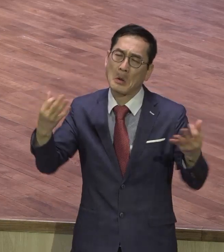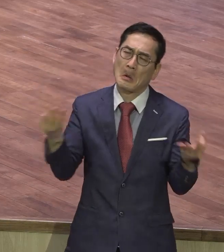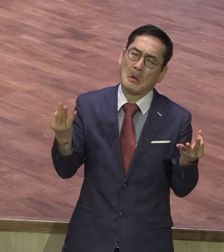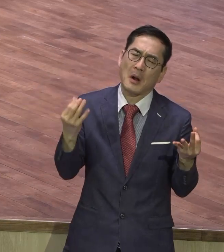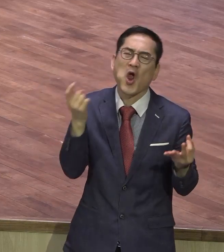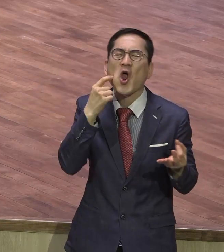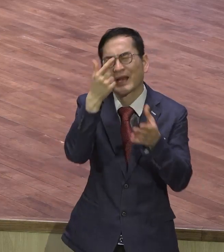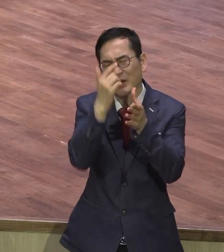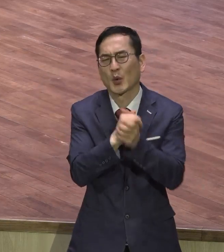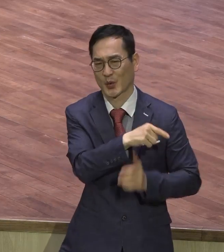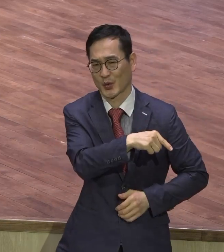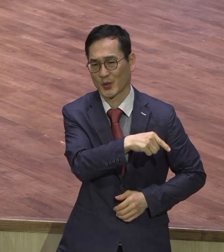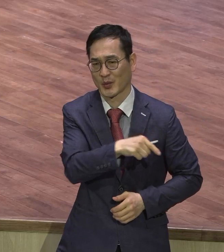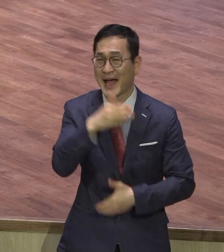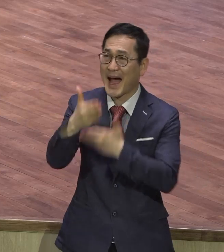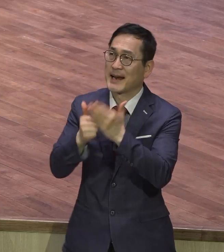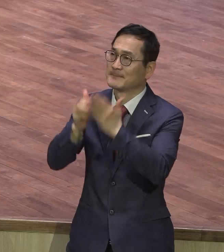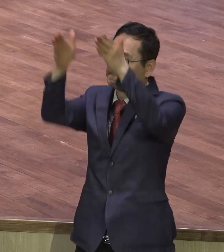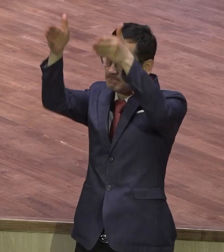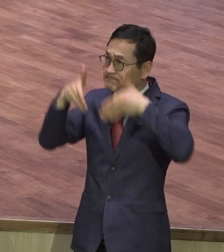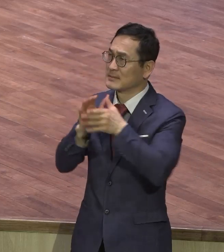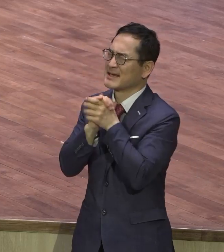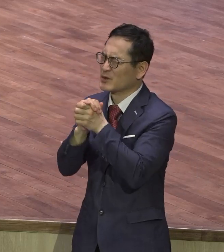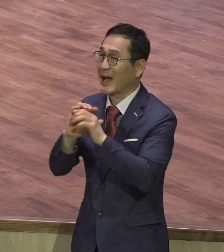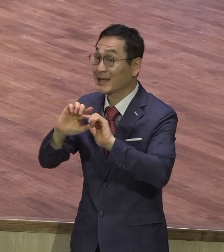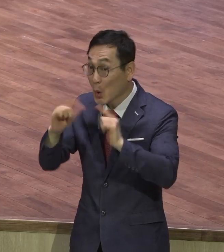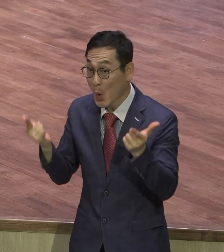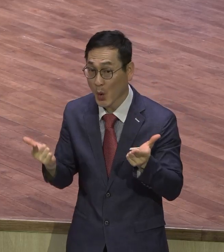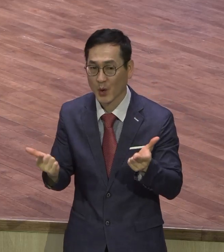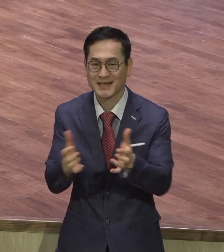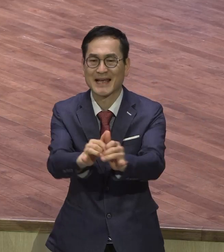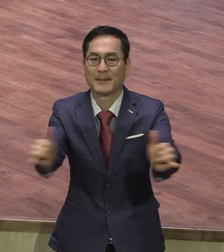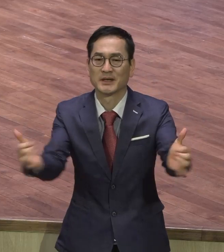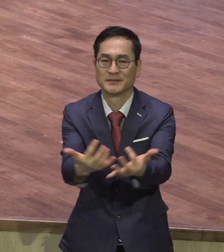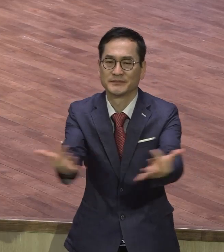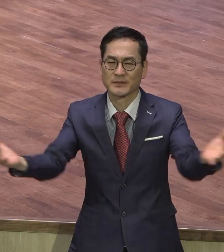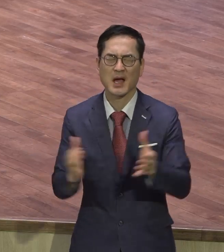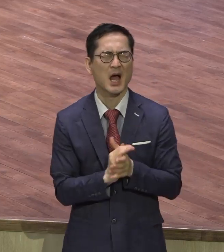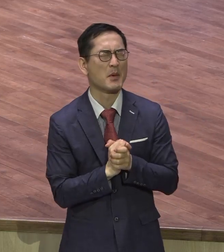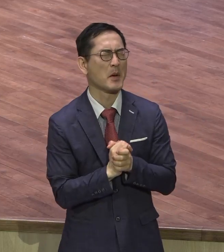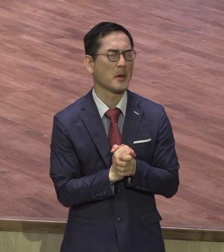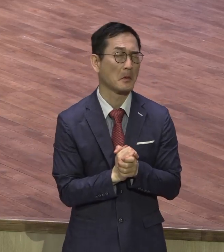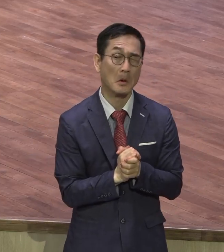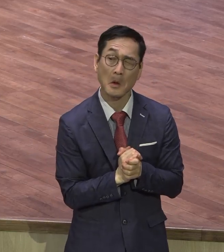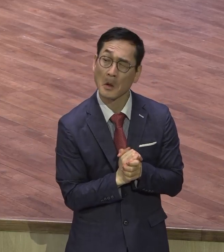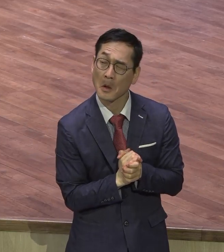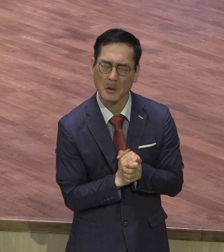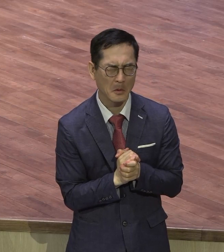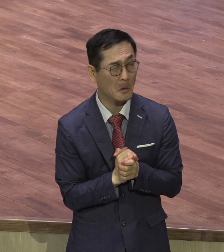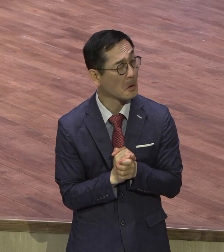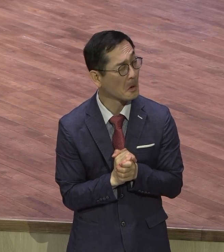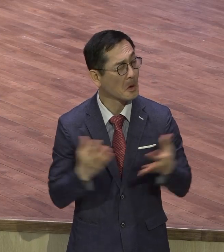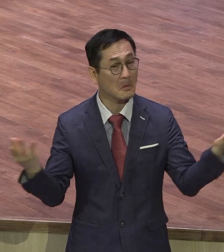하나님 앞에서 기도하는 것이 아니고 사람에게 보이려고, 하나님 앞에 기도하는 것이